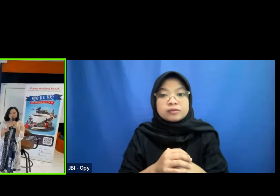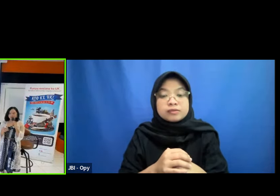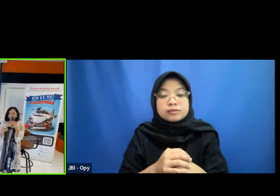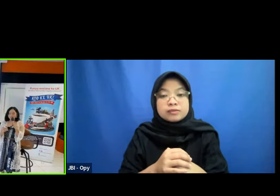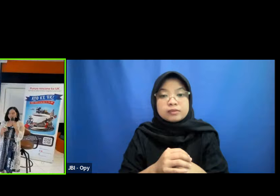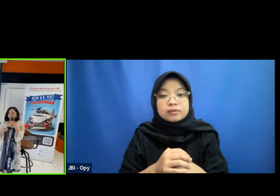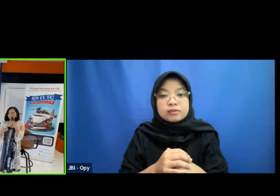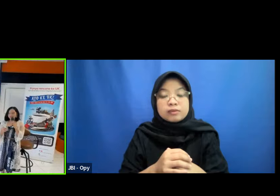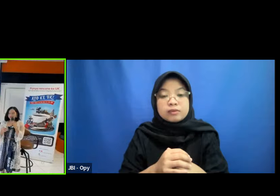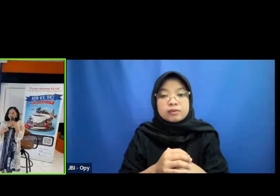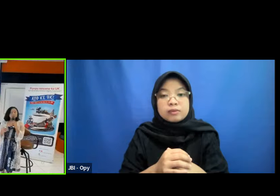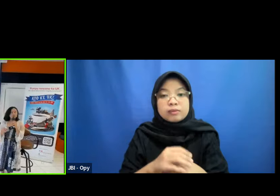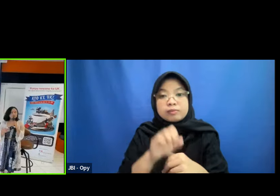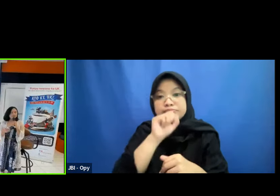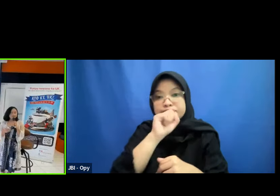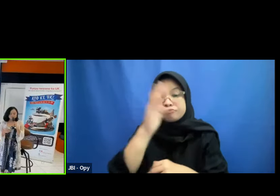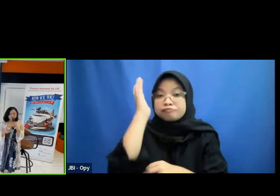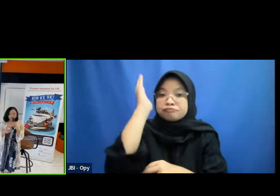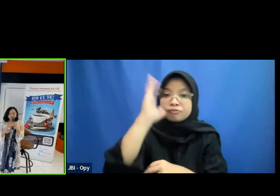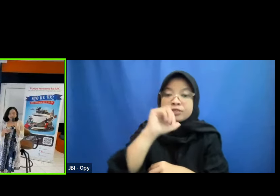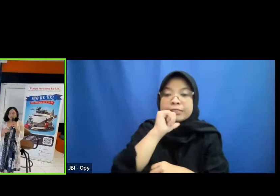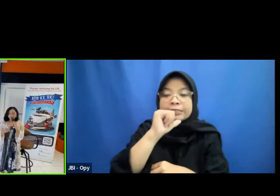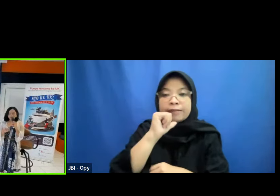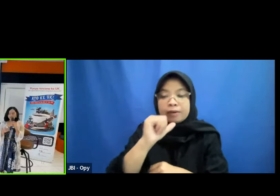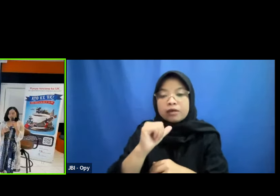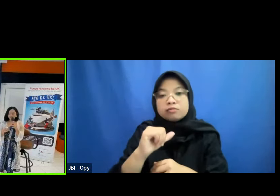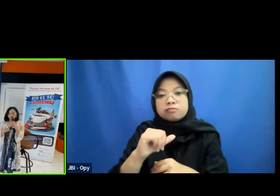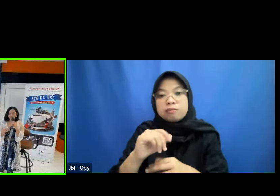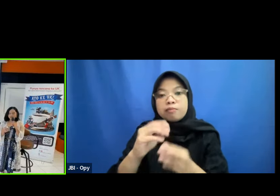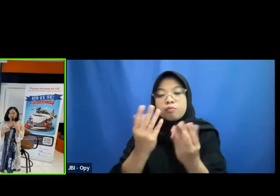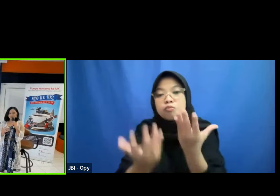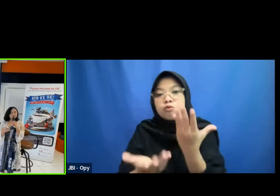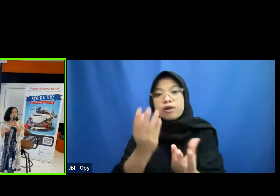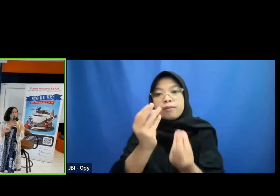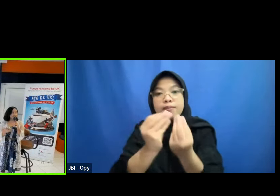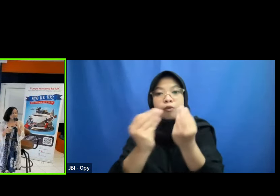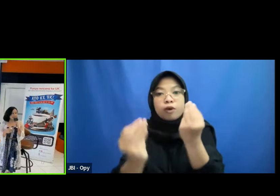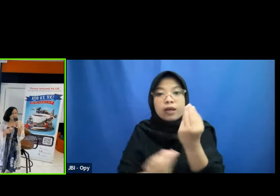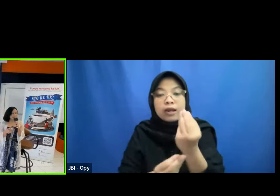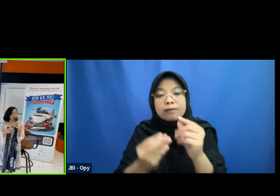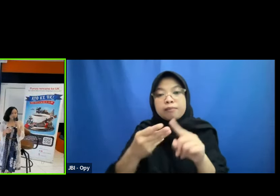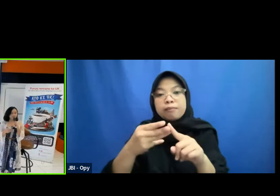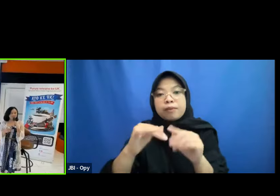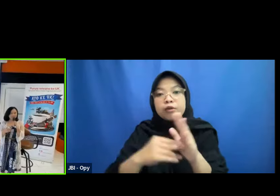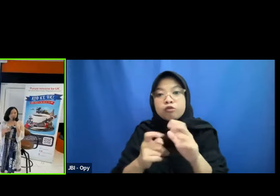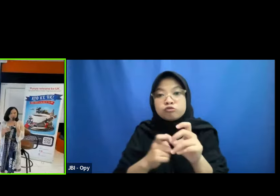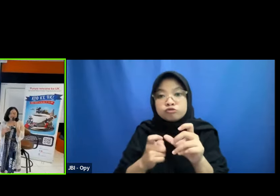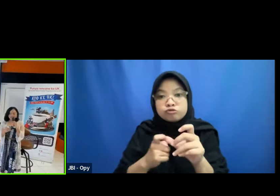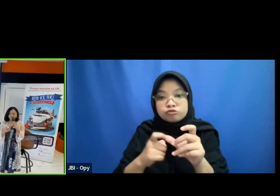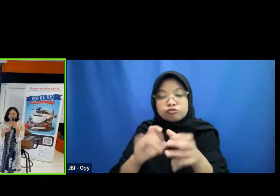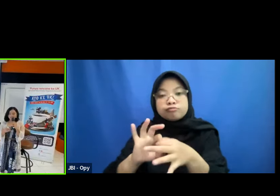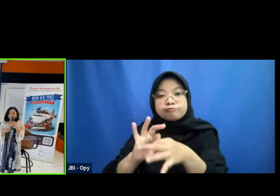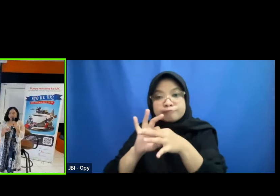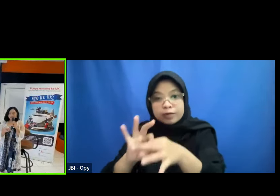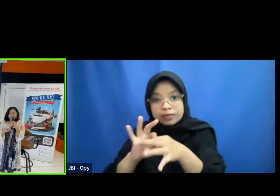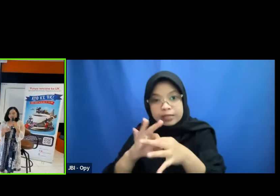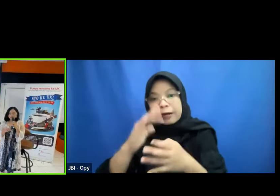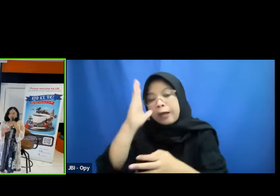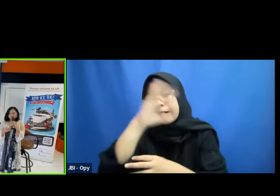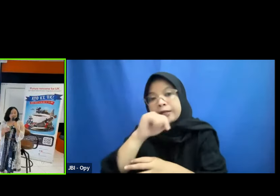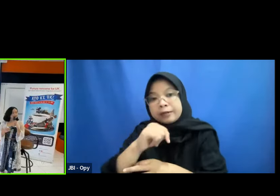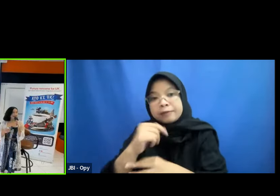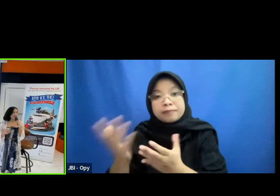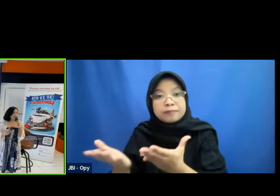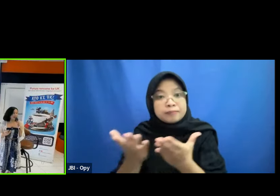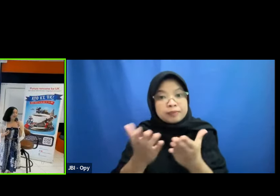aku mau memanggil eh untuk k sambutan dari perwakilan Eh bus University sebagai partner kita hari ini dari